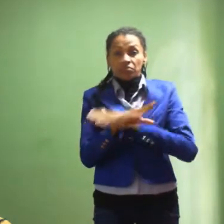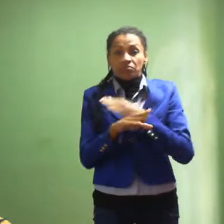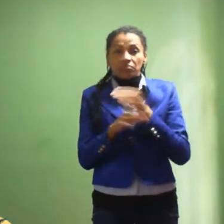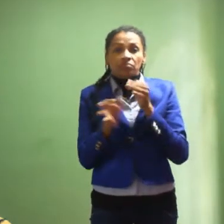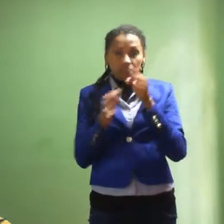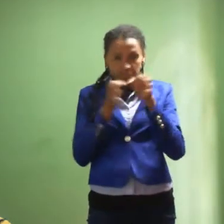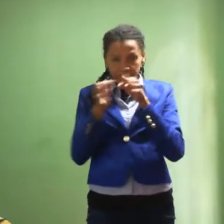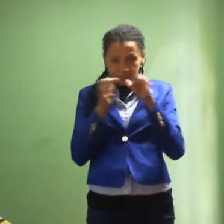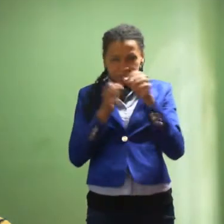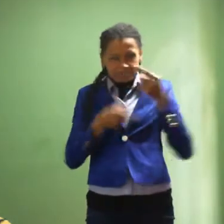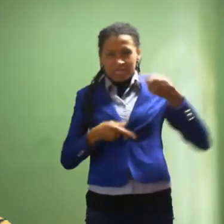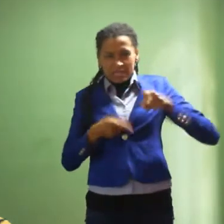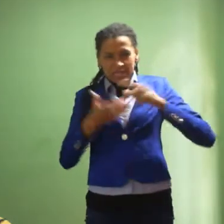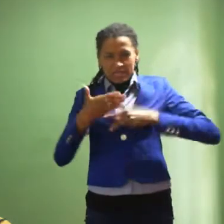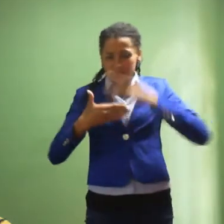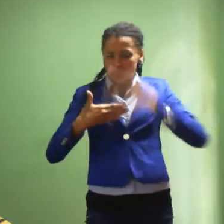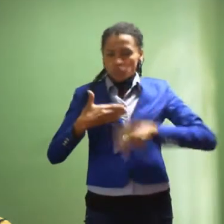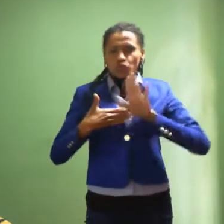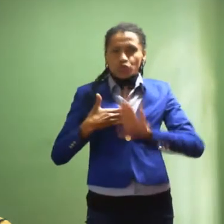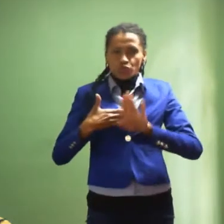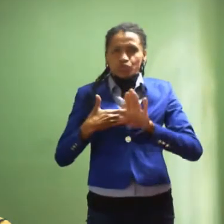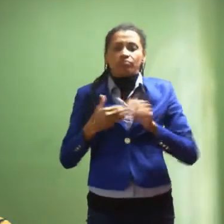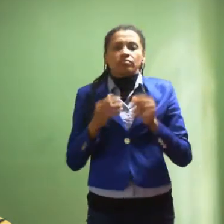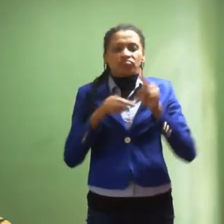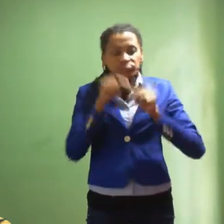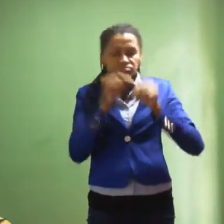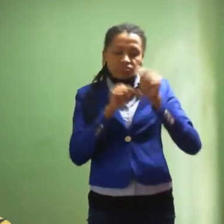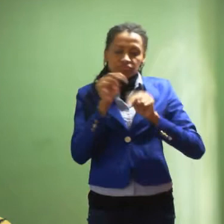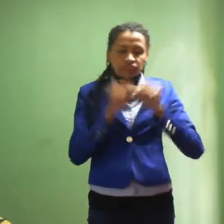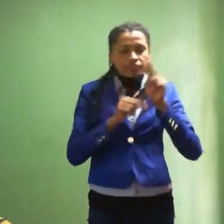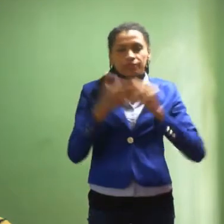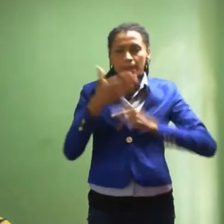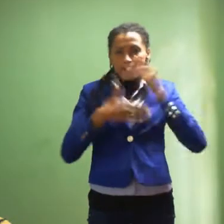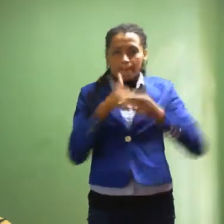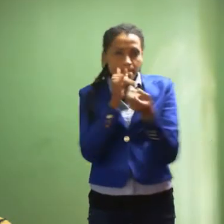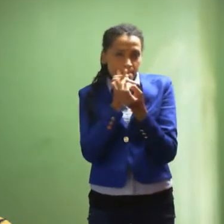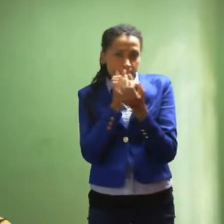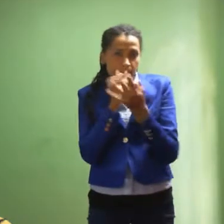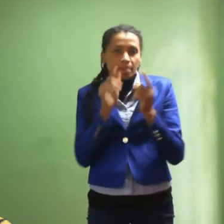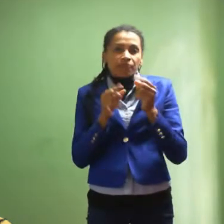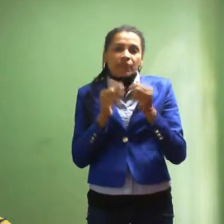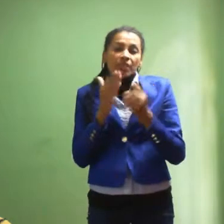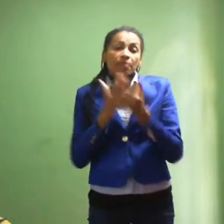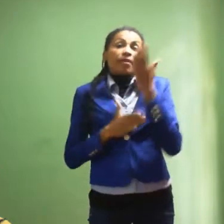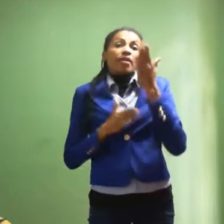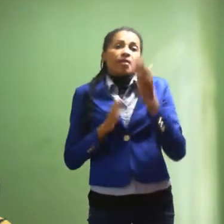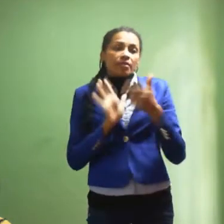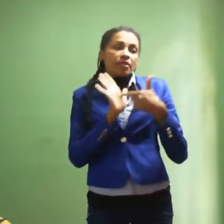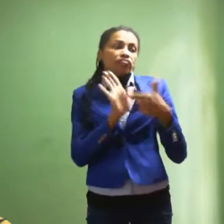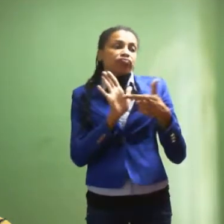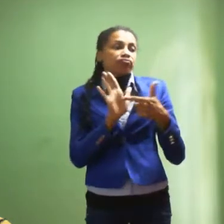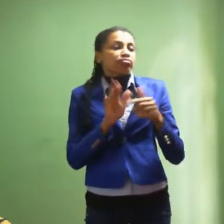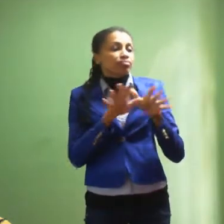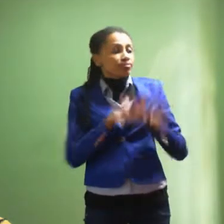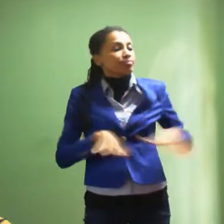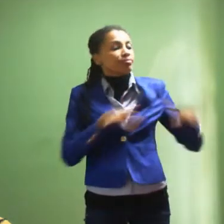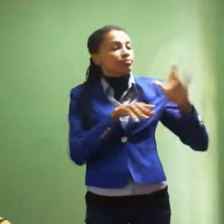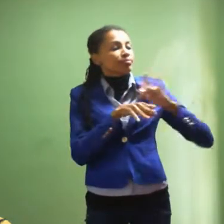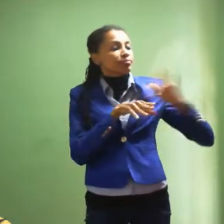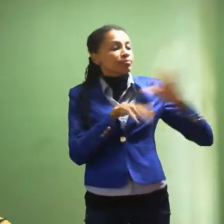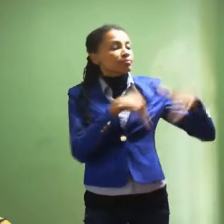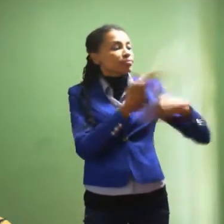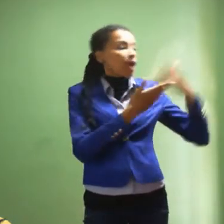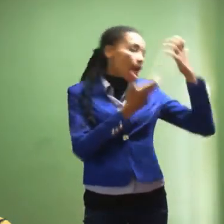se habla detalladamente sobre los distintos momentos de construcción de los proyectos pedagógicos, de la puesta en marcha, de la evaluación, de las